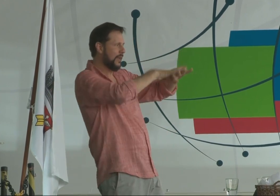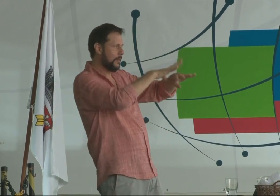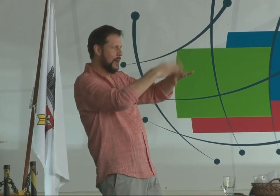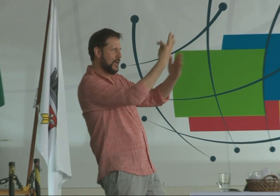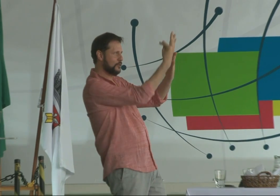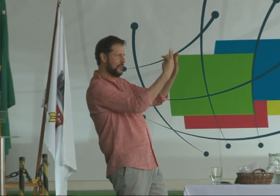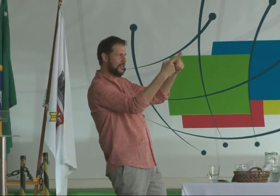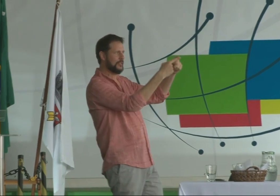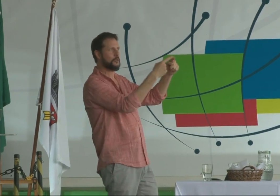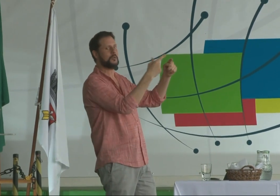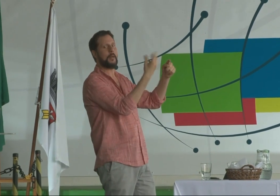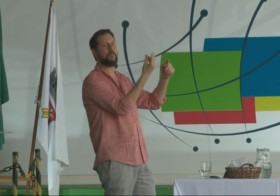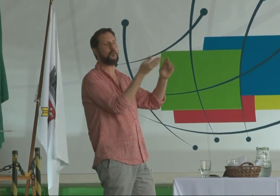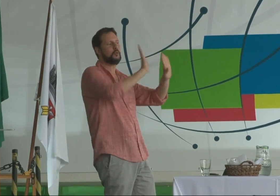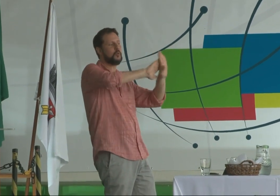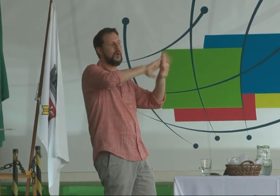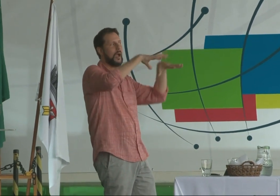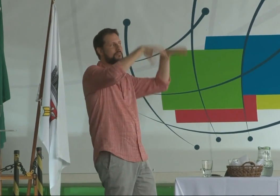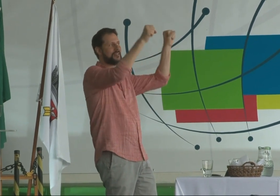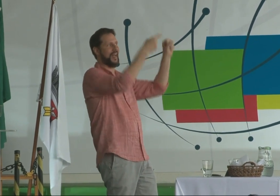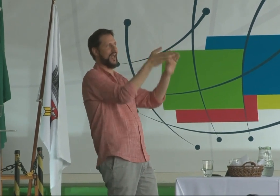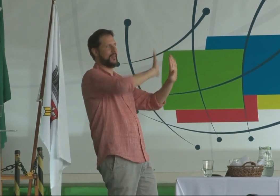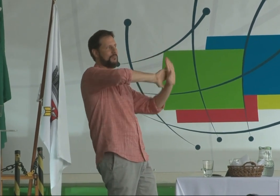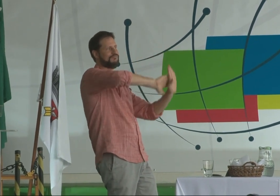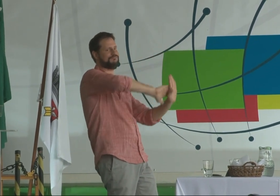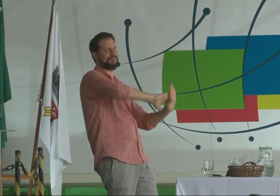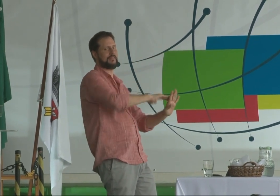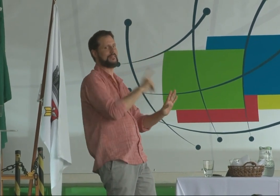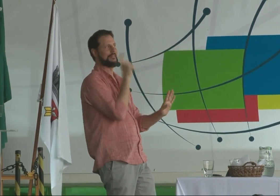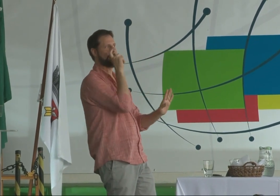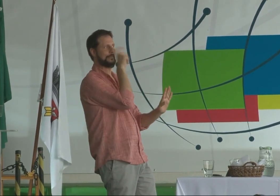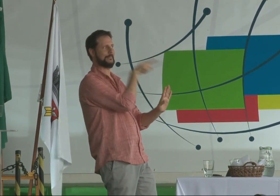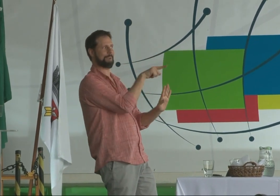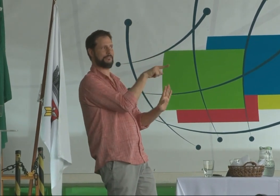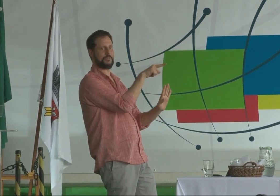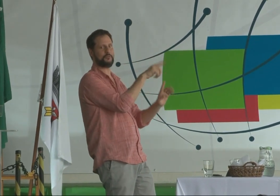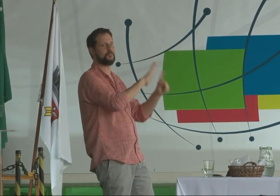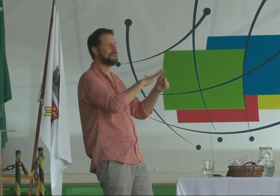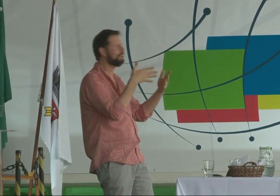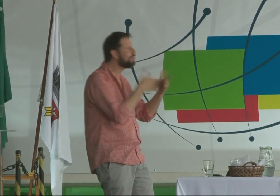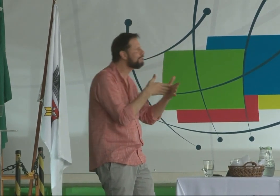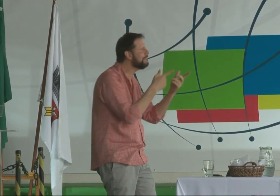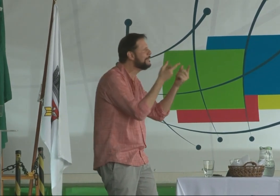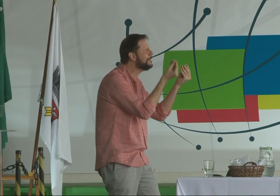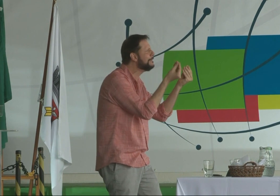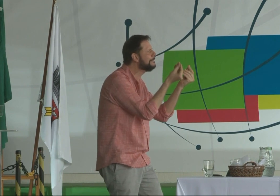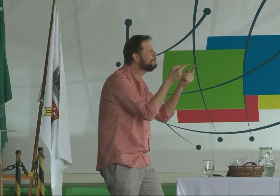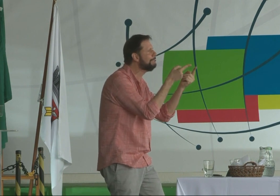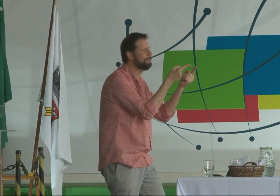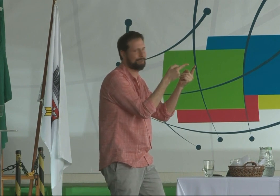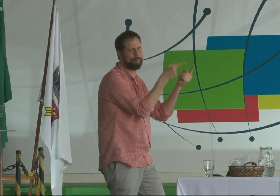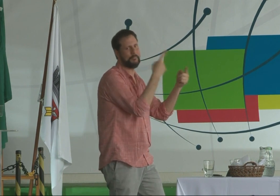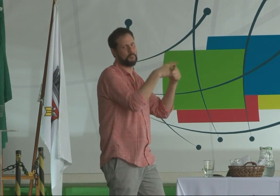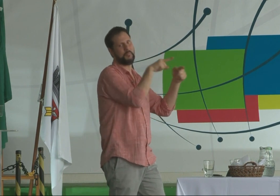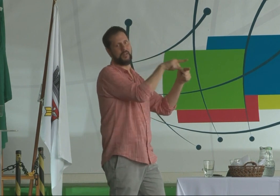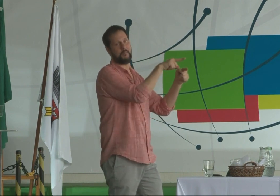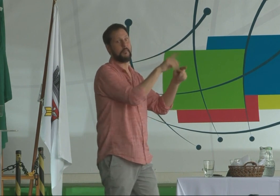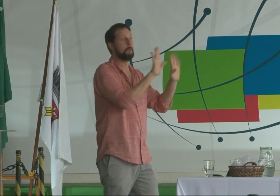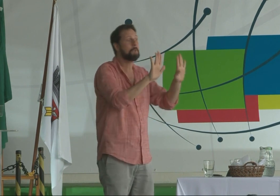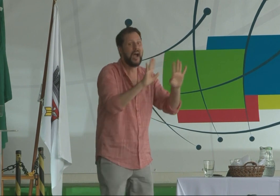explicando a questão da matemática. Existem muitas coisas abstratas, a dificuldade é essa. Como que vai ser? Esse é o